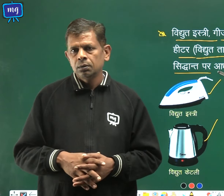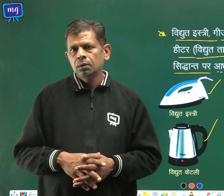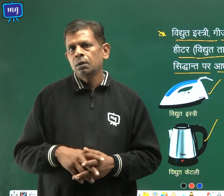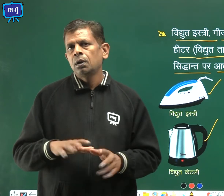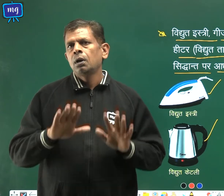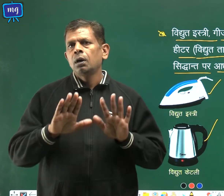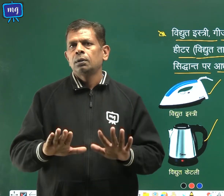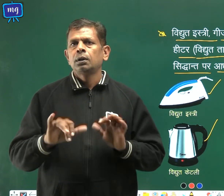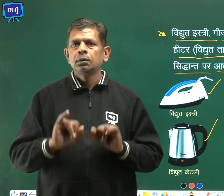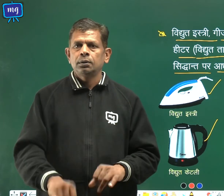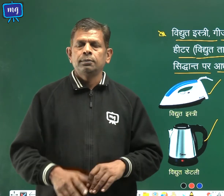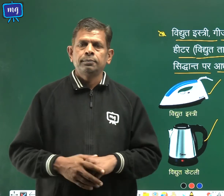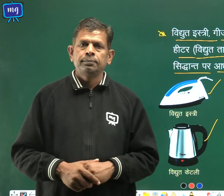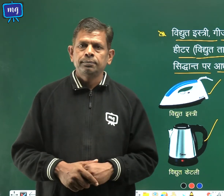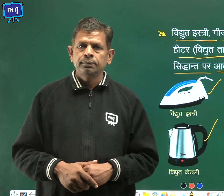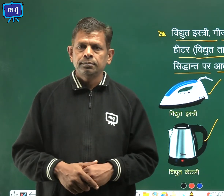आधारित हैं।